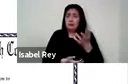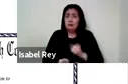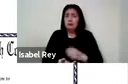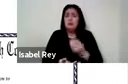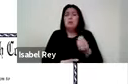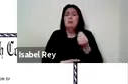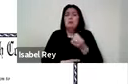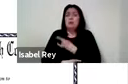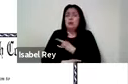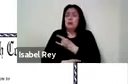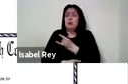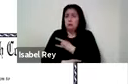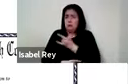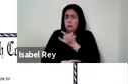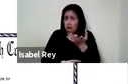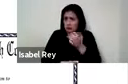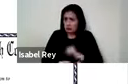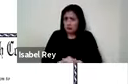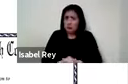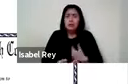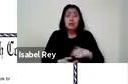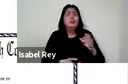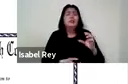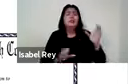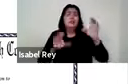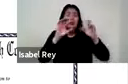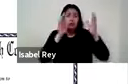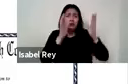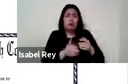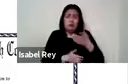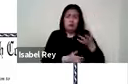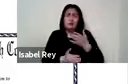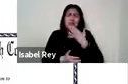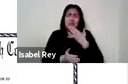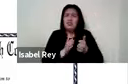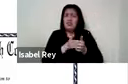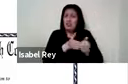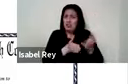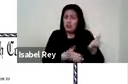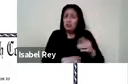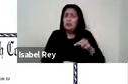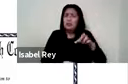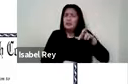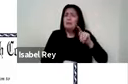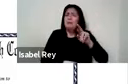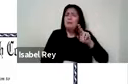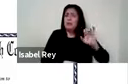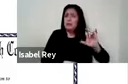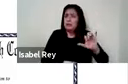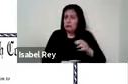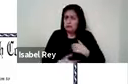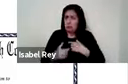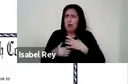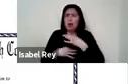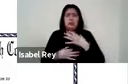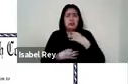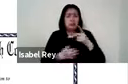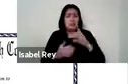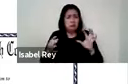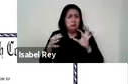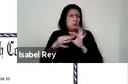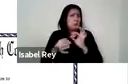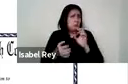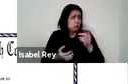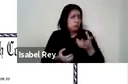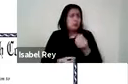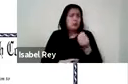por la Universidad de Harry Simons, y el científico que dirige todo este programa es Patrick Miller, ¿no? Y ha sido bien interesante porque esto se ha enganchado gracias